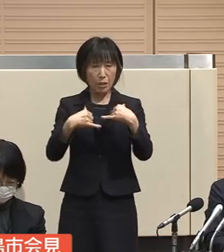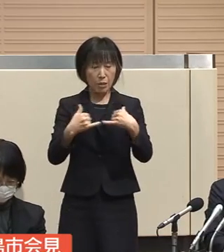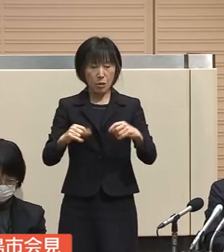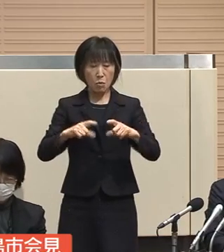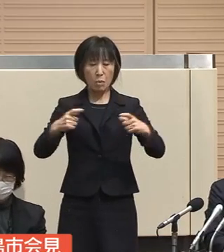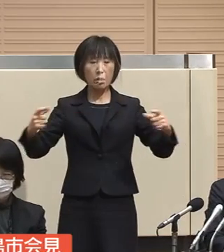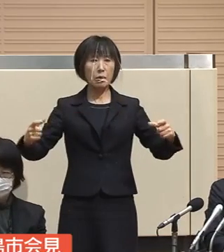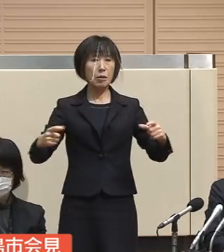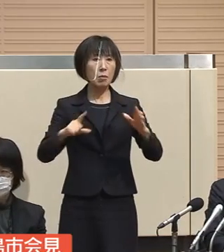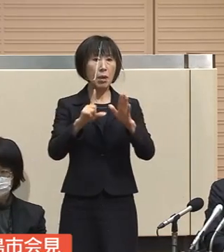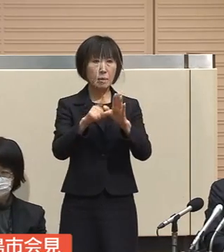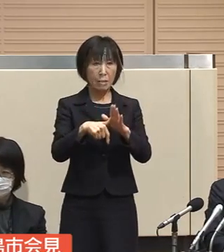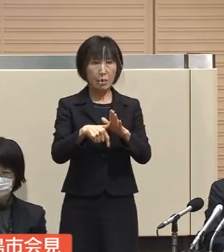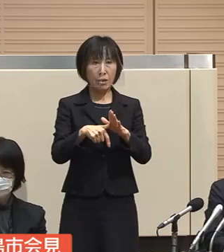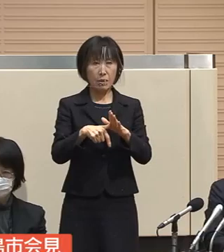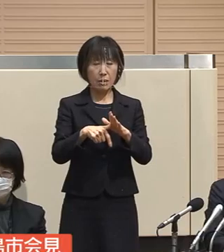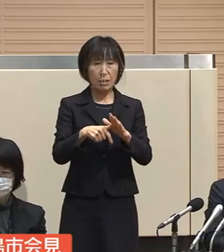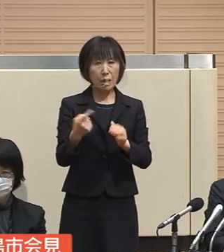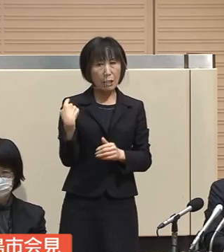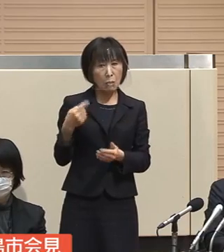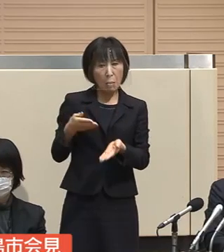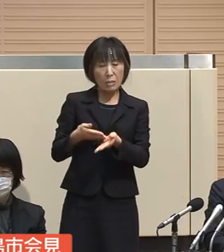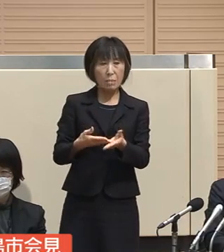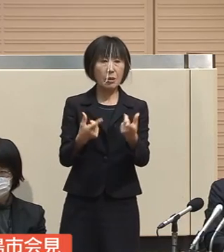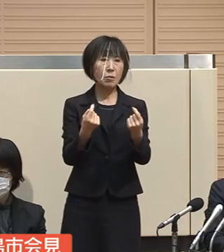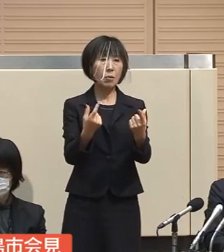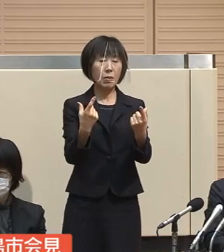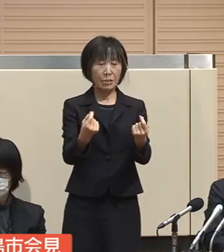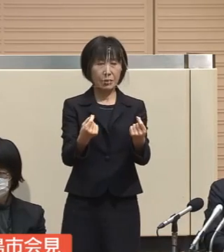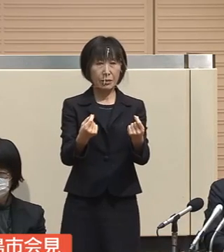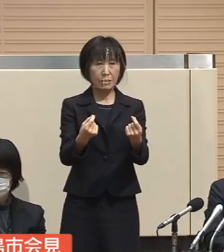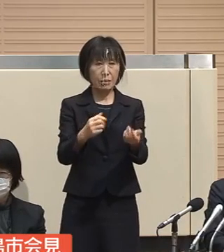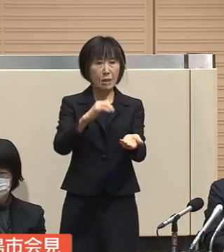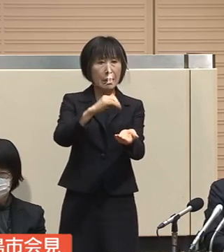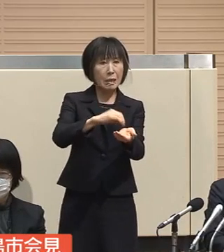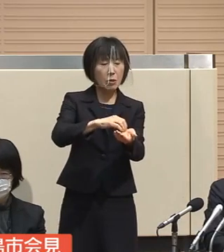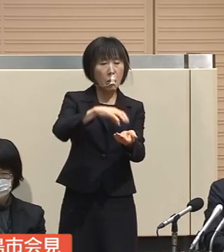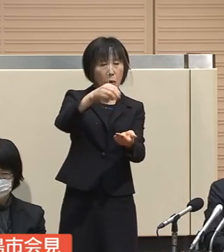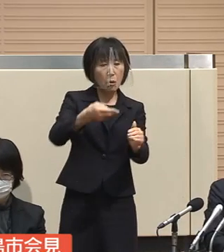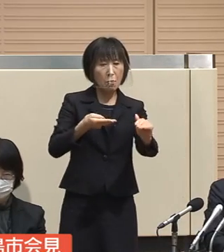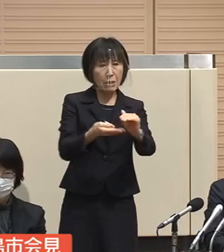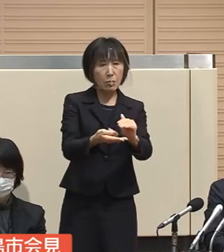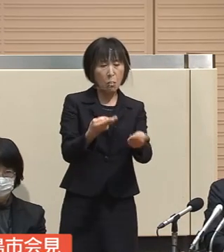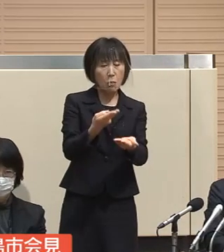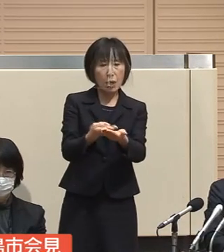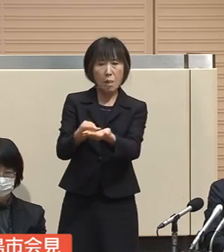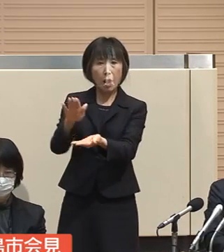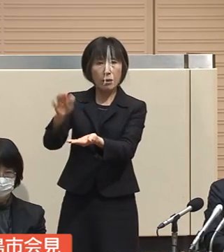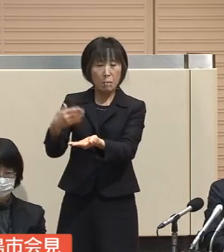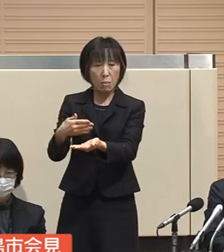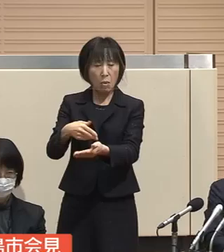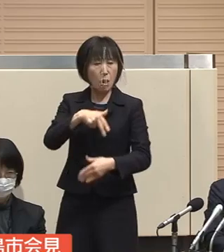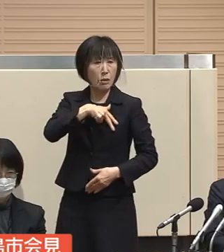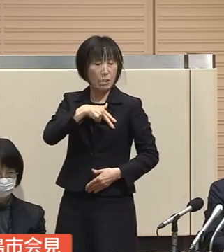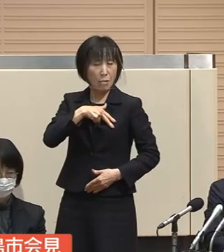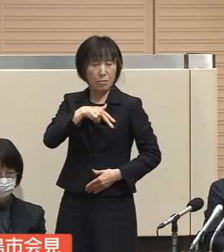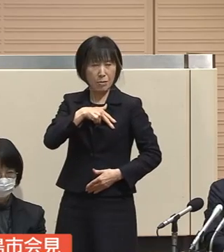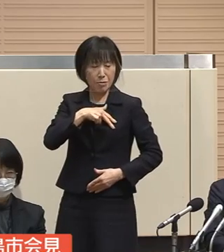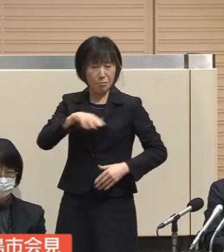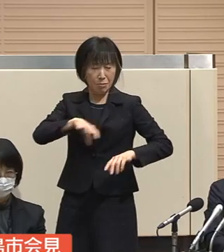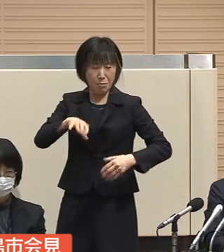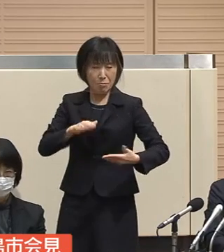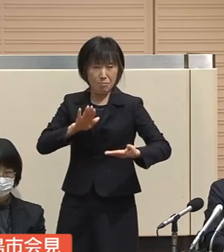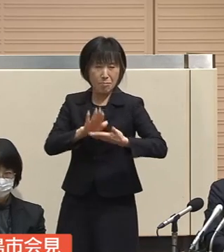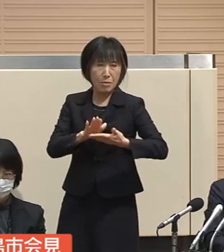増えてまいりますと、昨日も申し上げましたが、医療用のベッドがあっても医療スタッフが逼迫する可能性があります